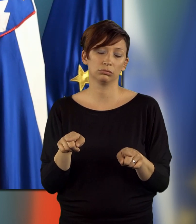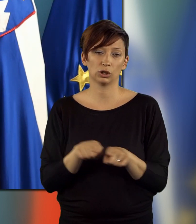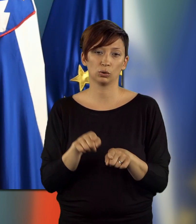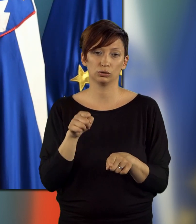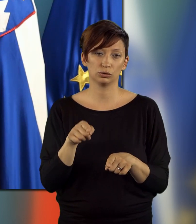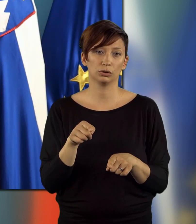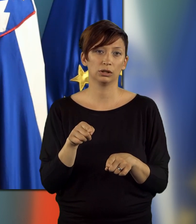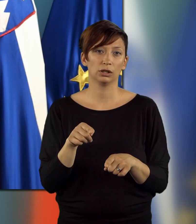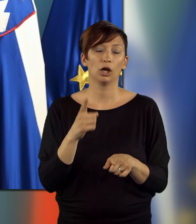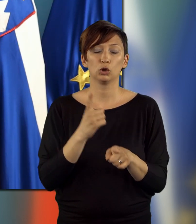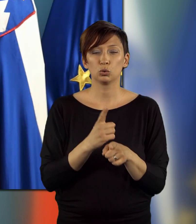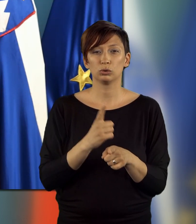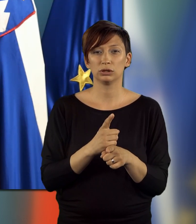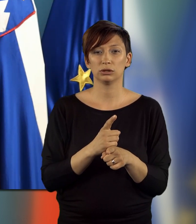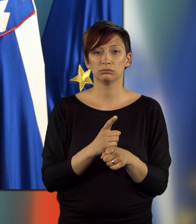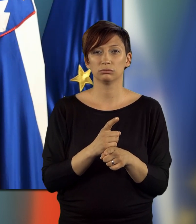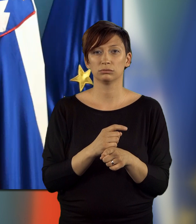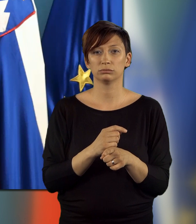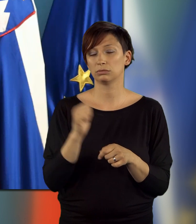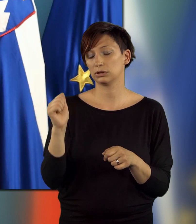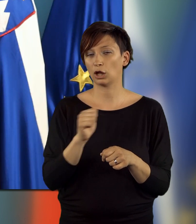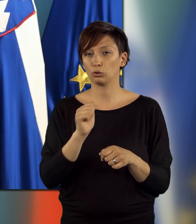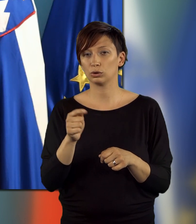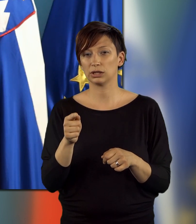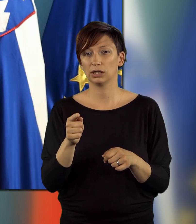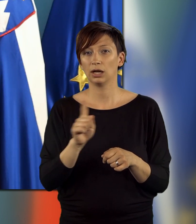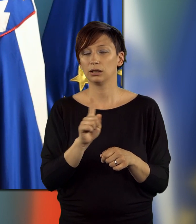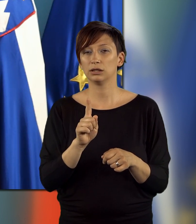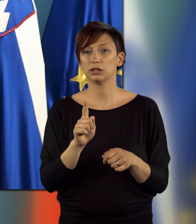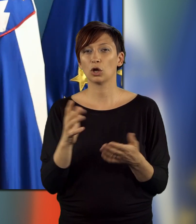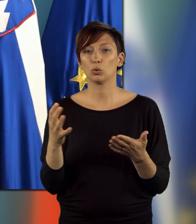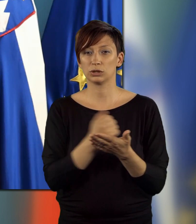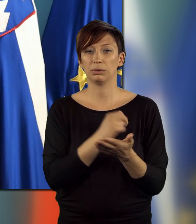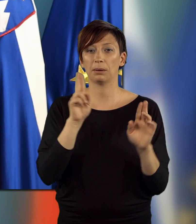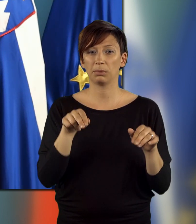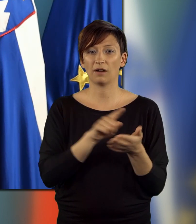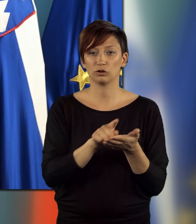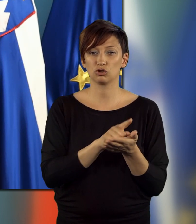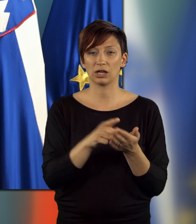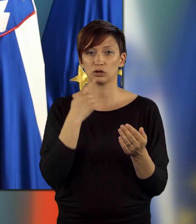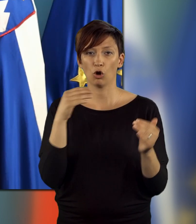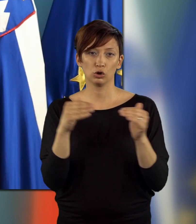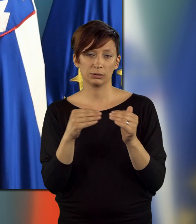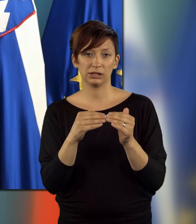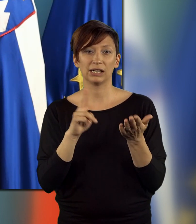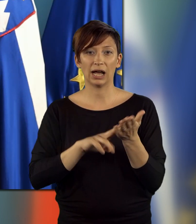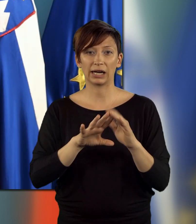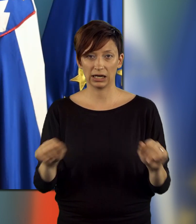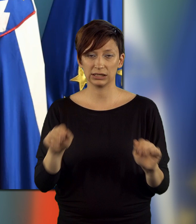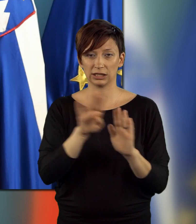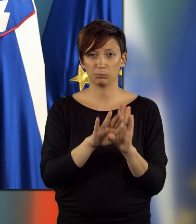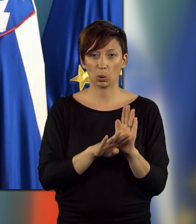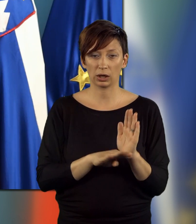in to je botrovalo tudi temu, da se niso uspeli pravočasno dogovoriti in